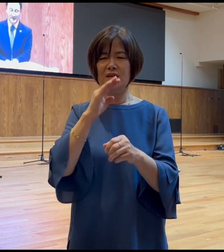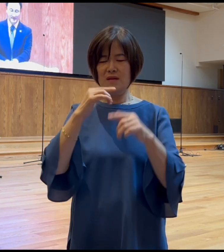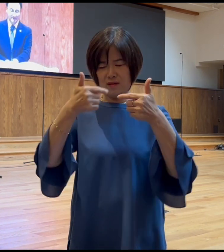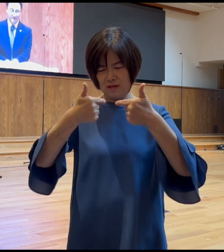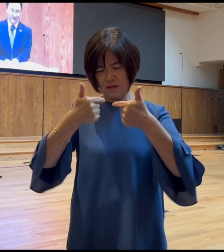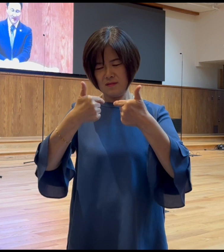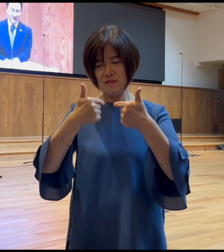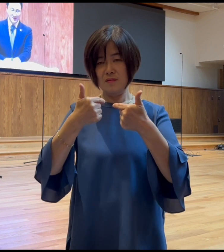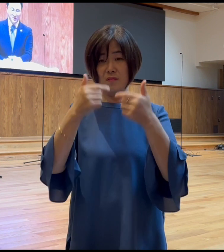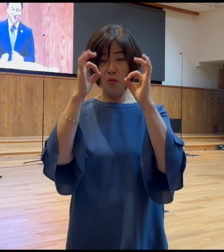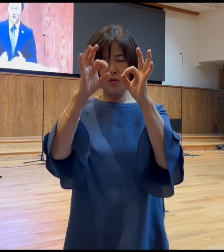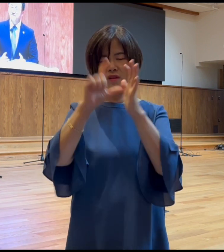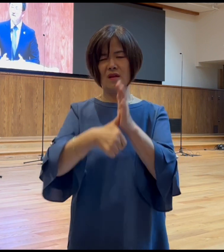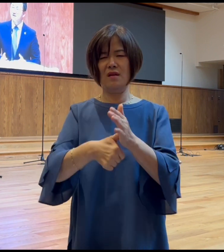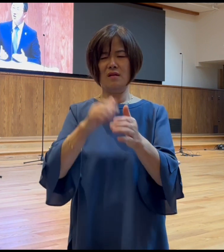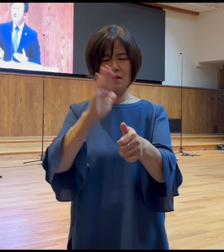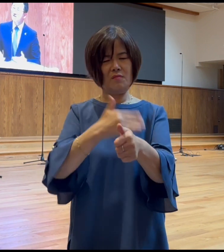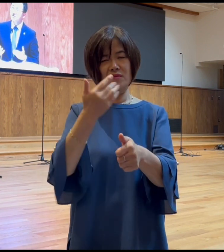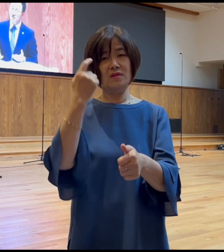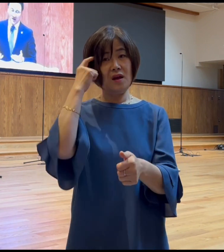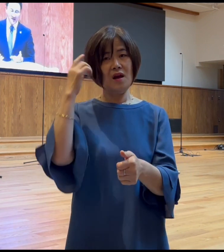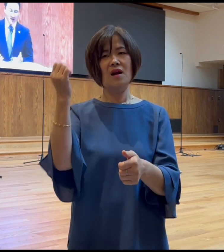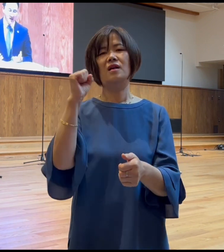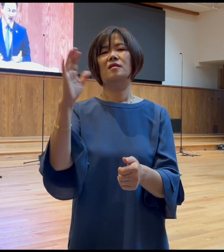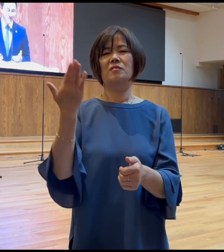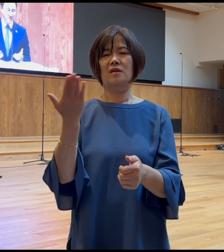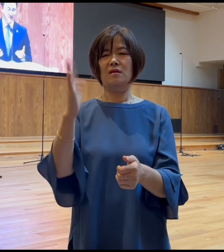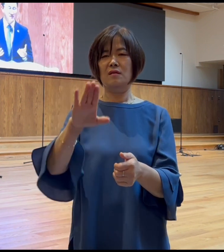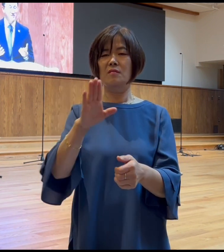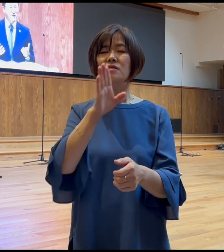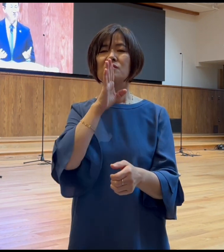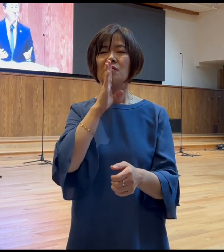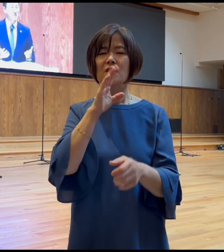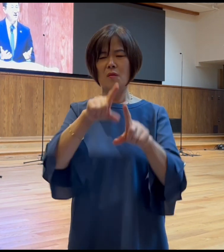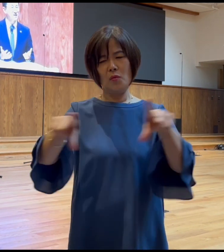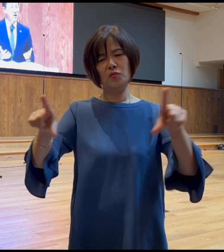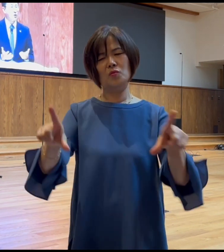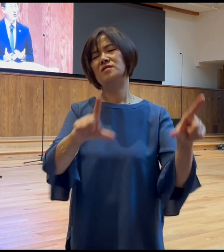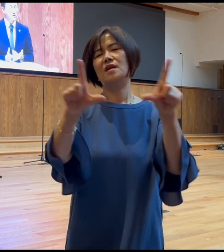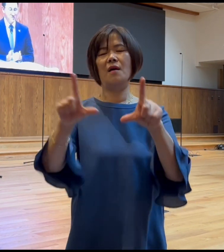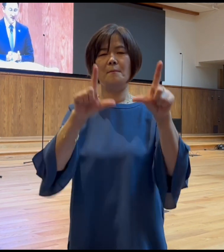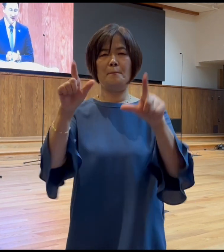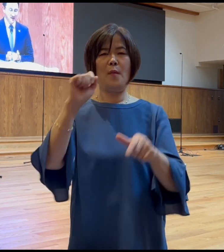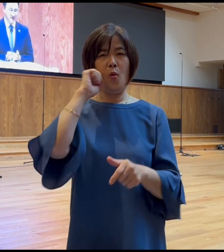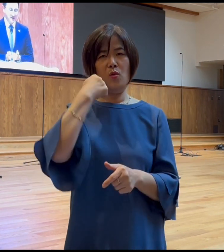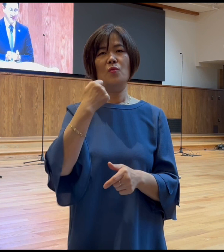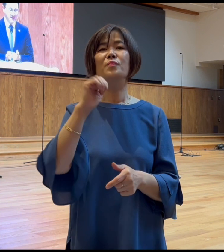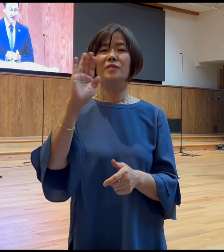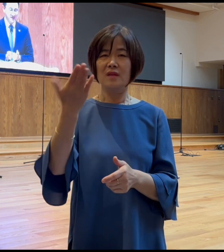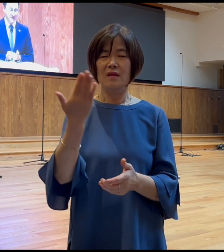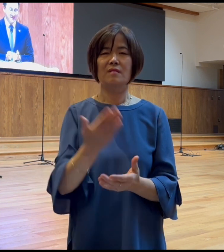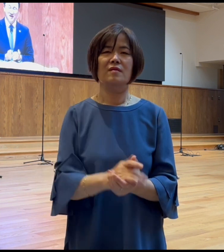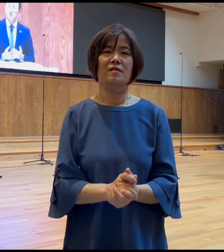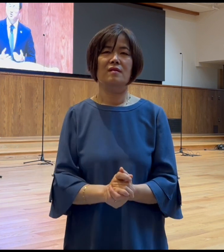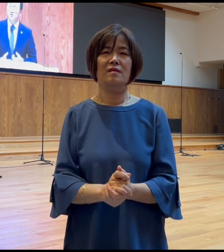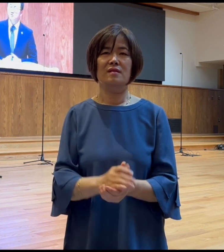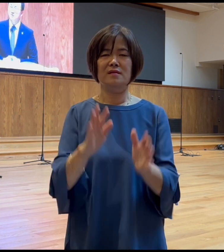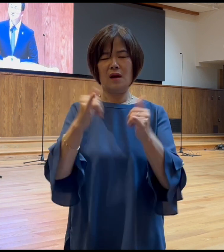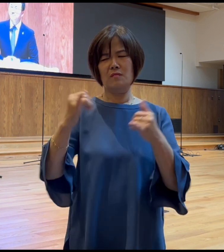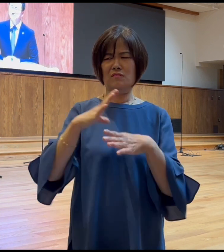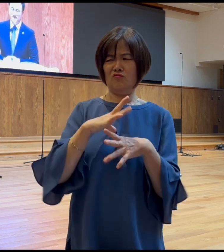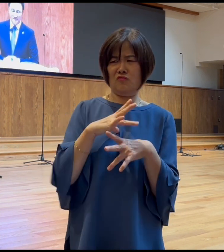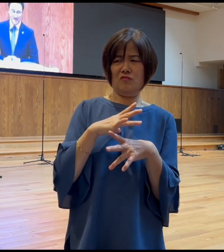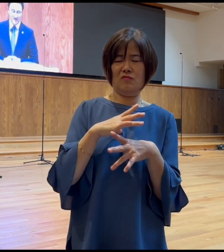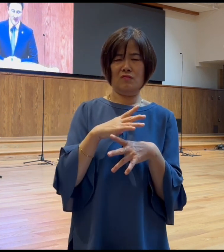합니다. 그러면 이 정상적인 관계가 맺으면서 살기가 어려워집니다. 사람이